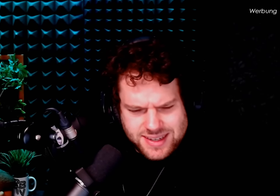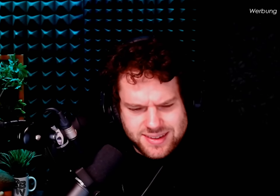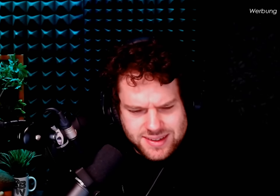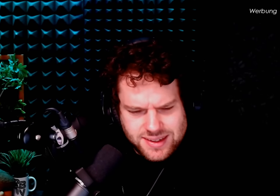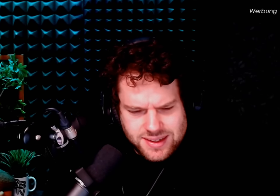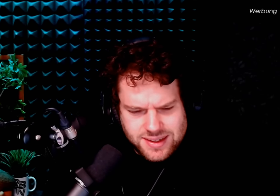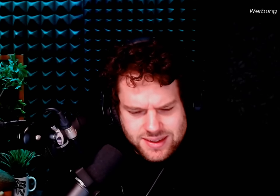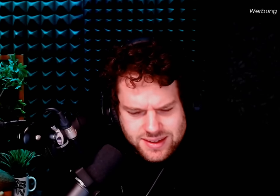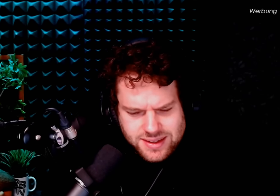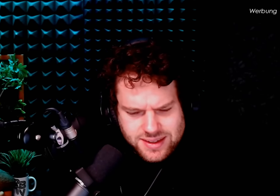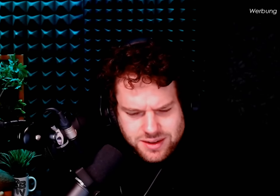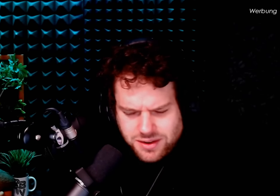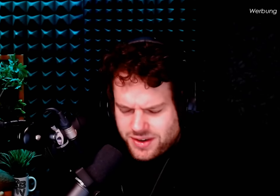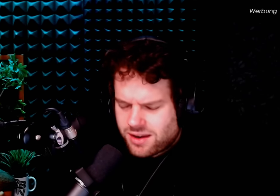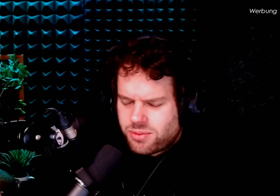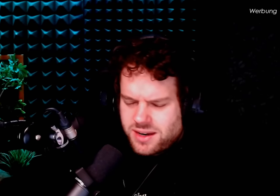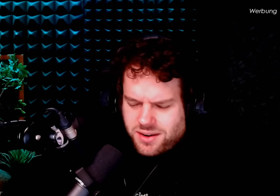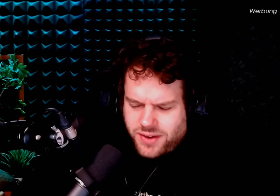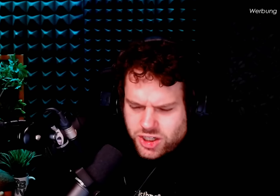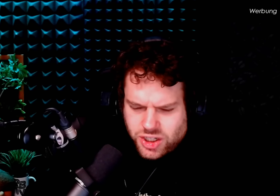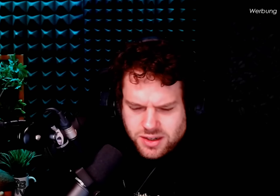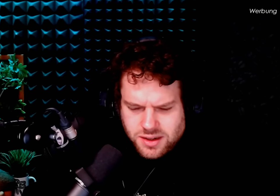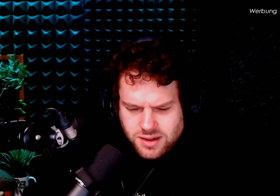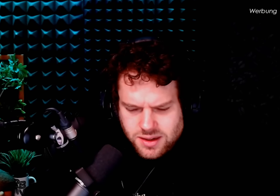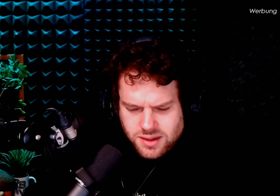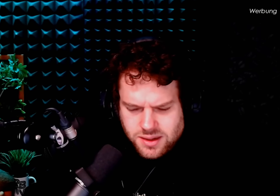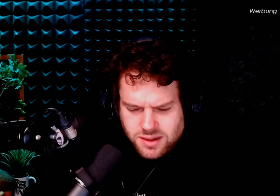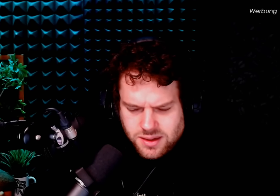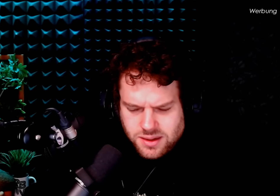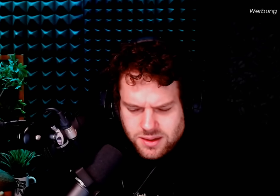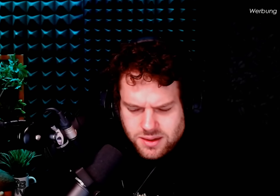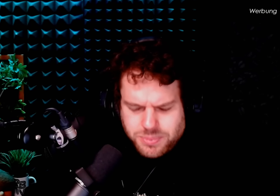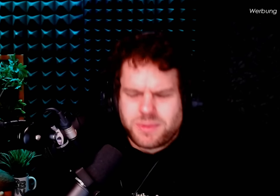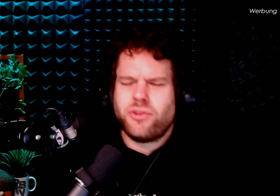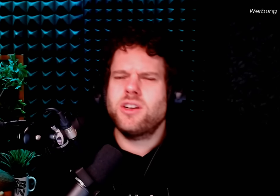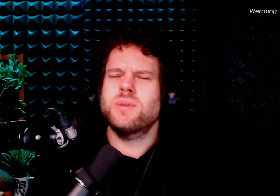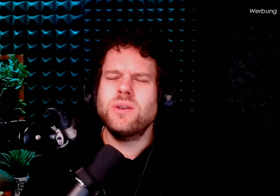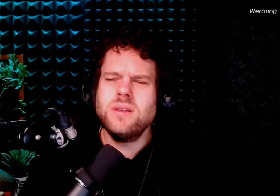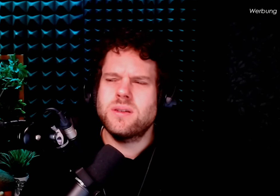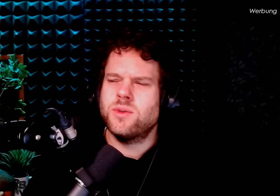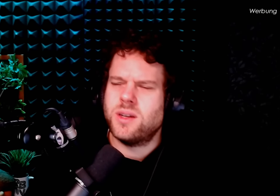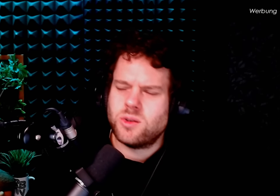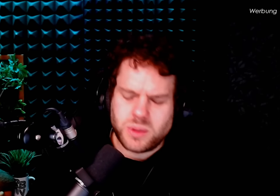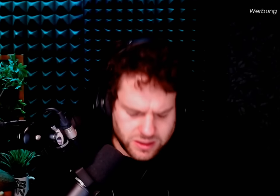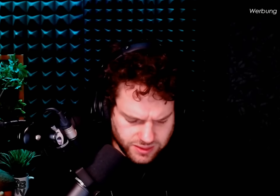Sinn. Komplett, der Quatsch. Ich hab dem ja völlig umsonst zugejubelt.